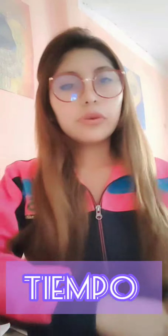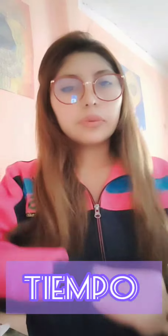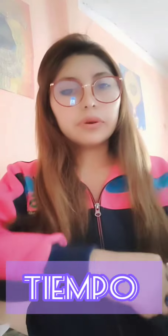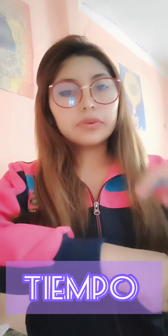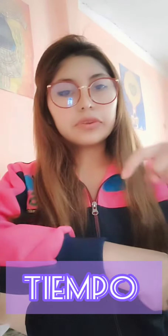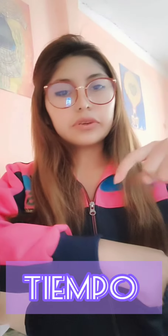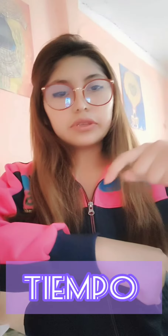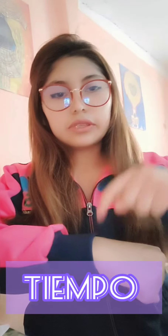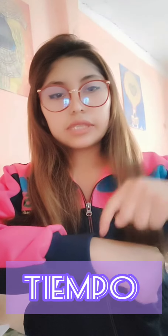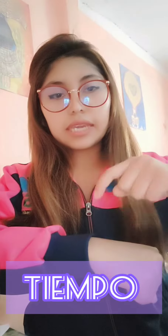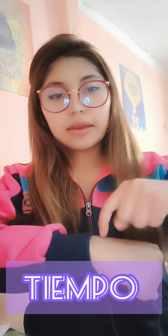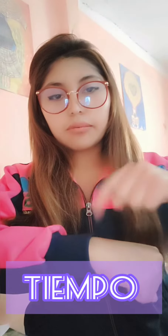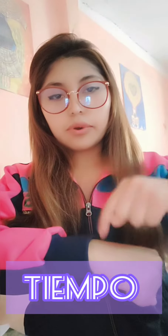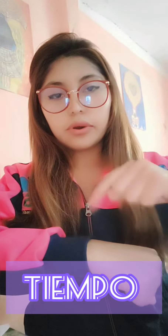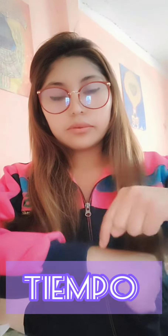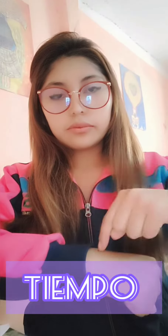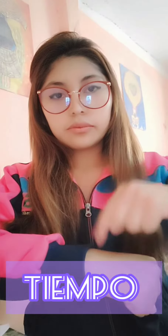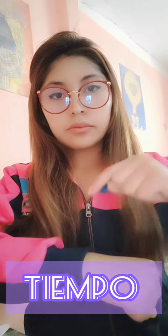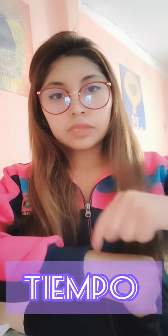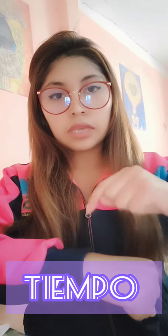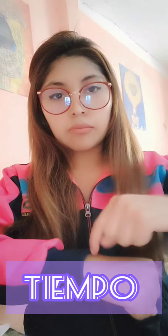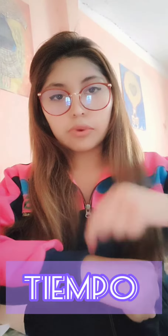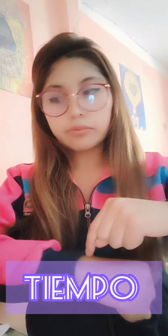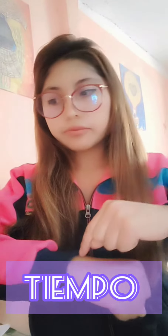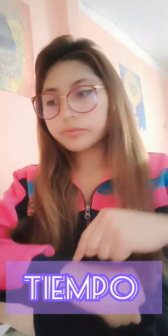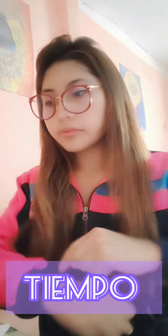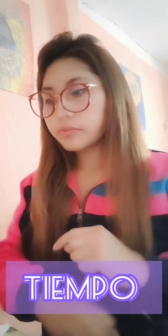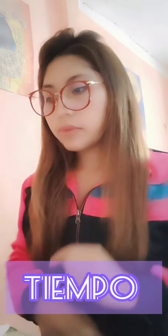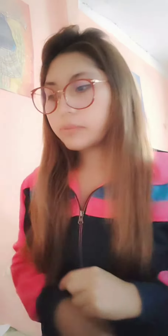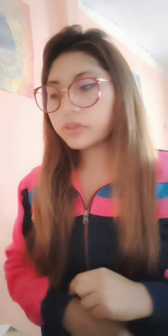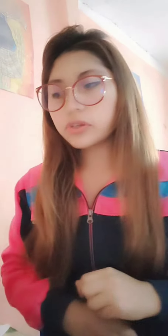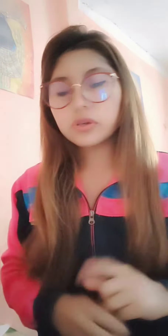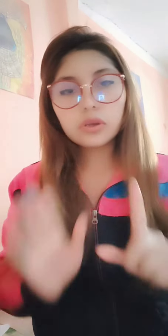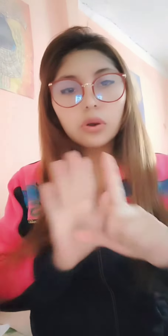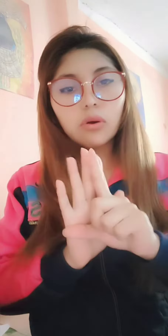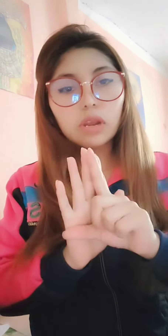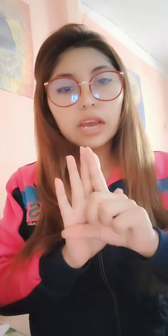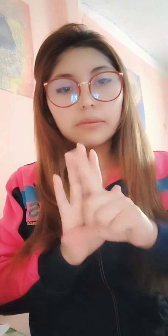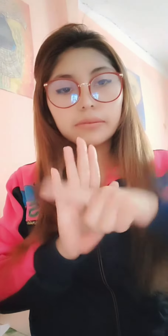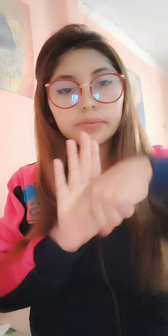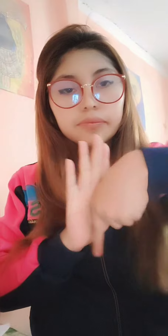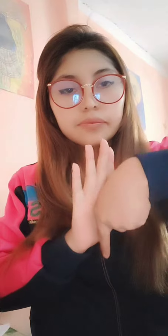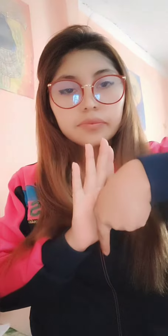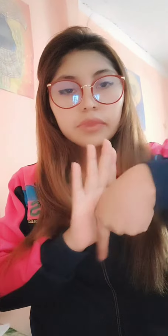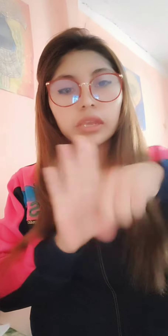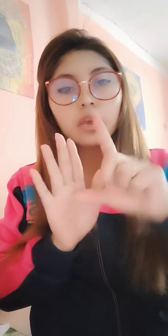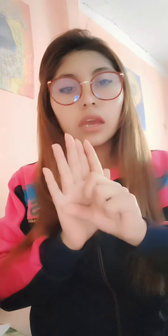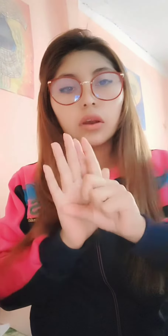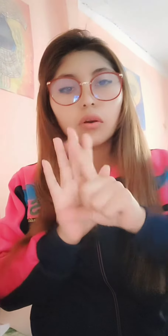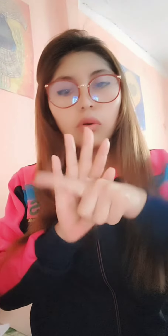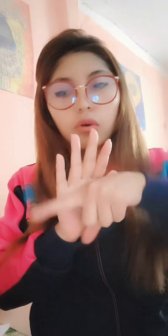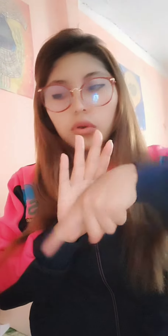Muy bien, vamos con tiempo, tiempo. Vamos con hora, hora,